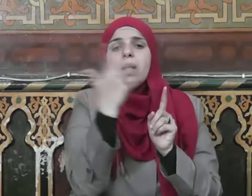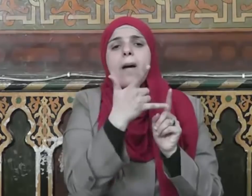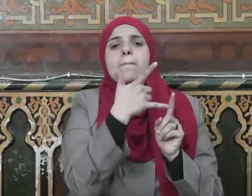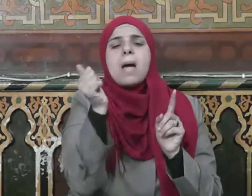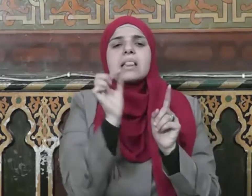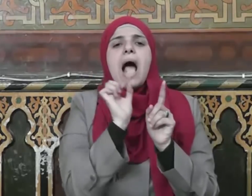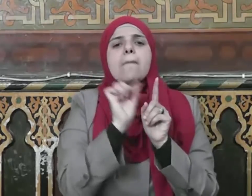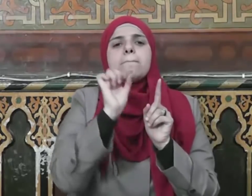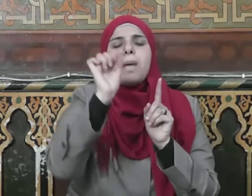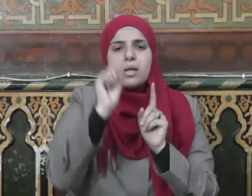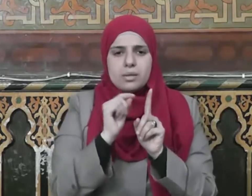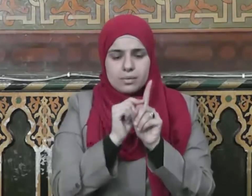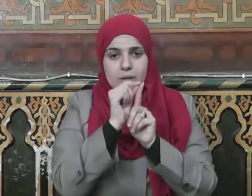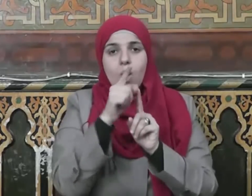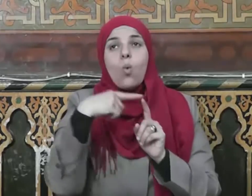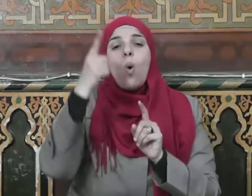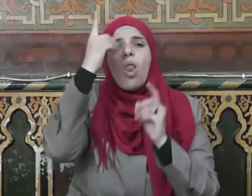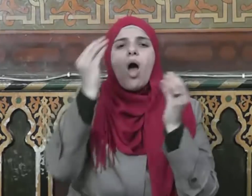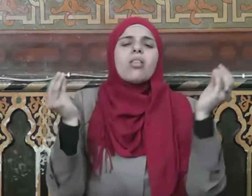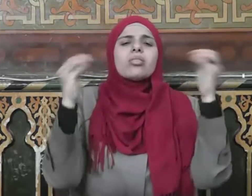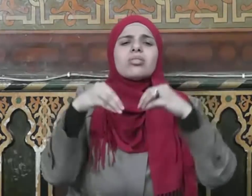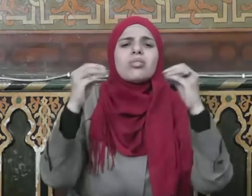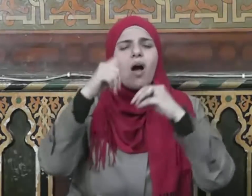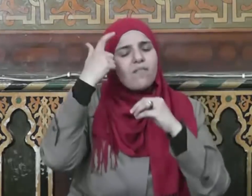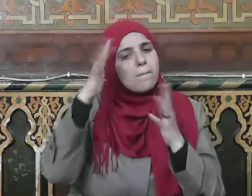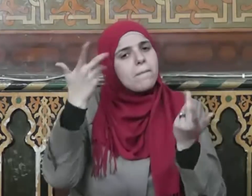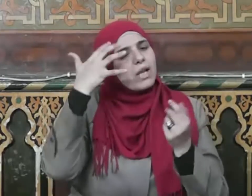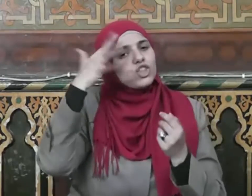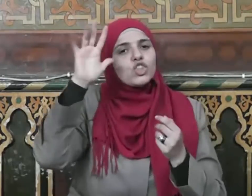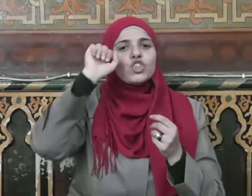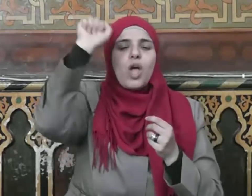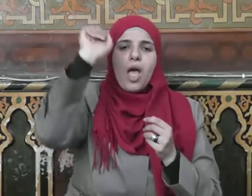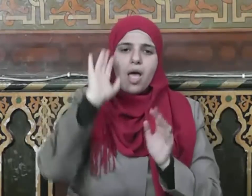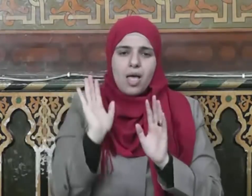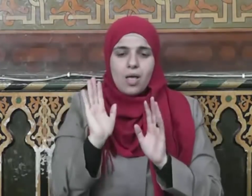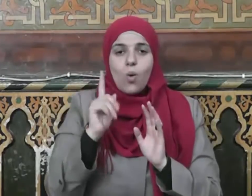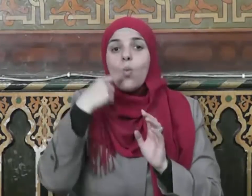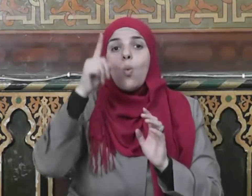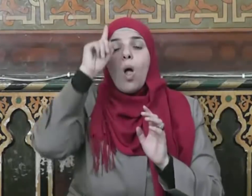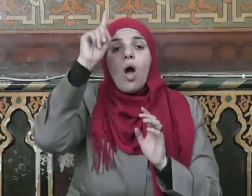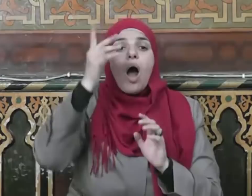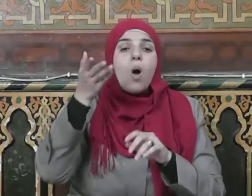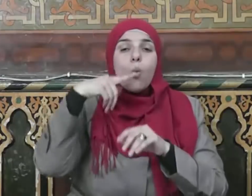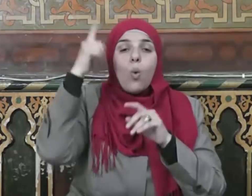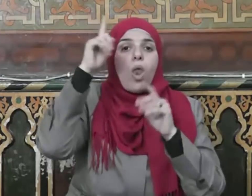100 حبة والله يضاعف لمن يشاء والله واسع عليم.